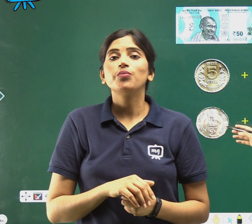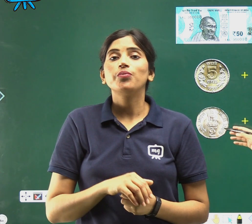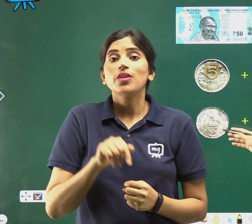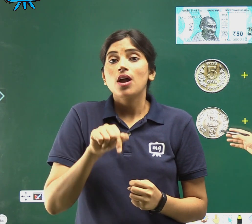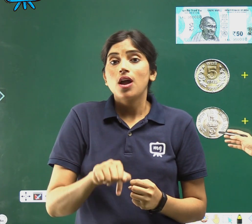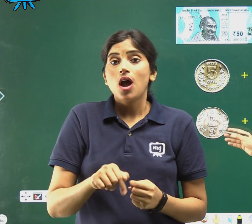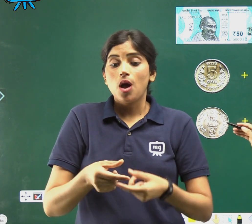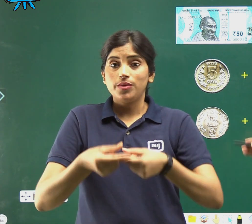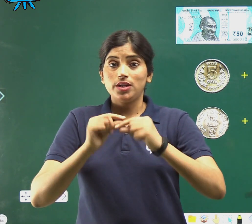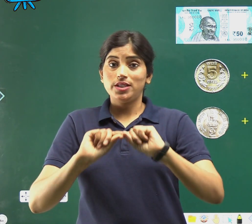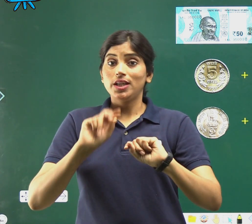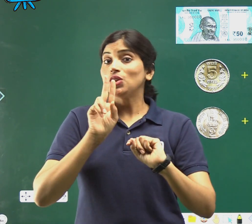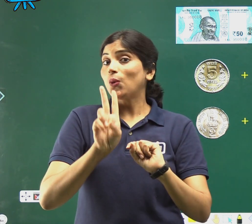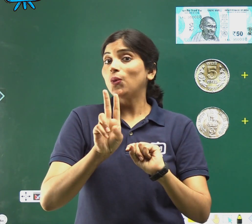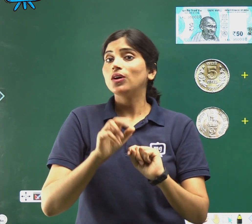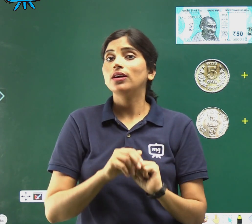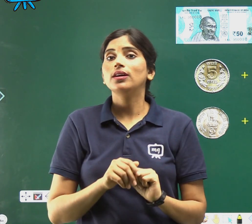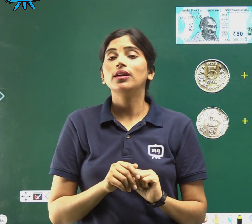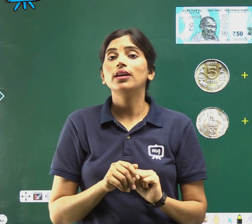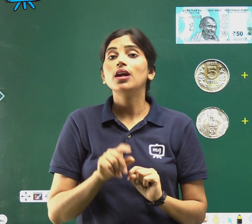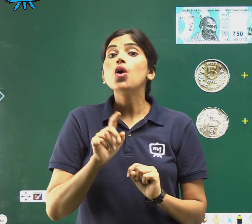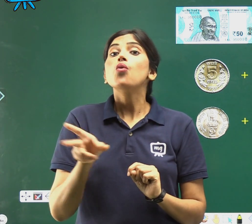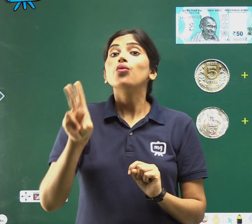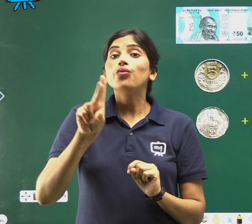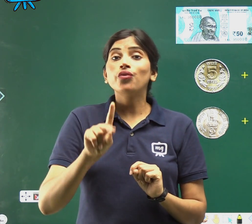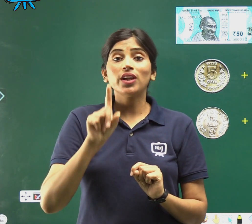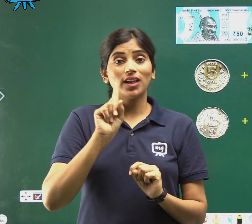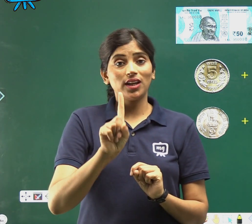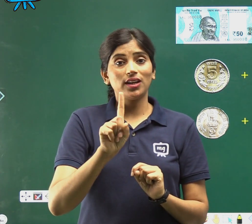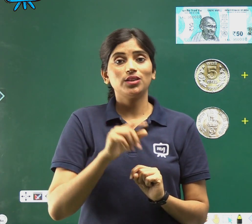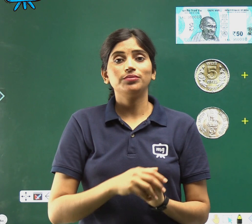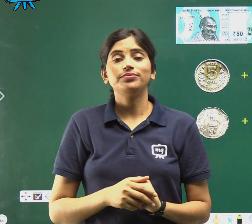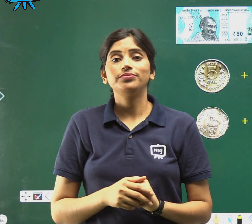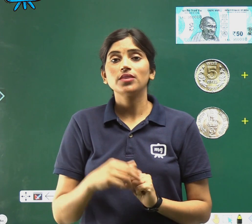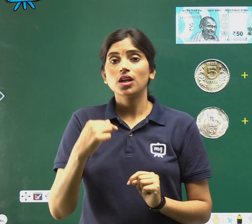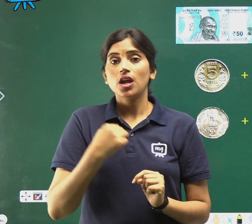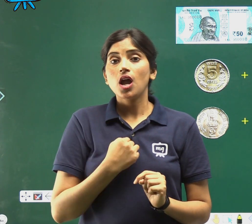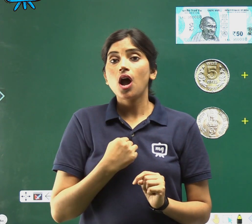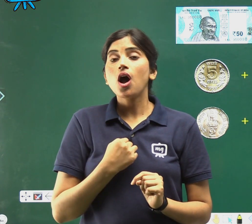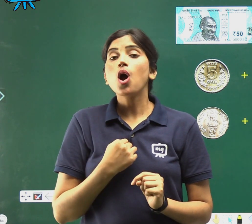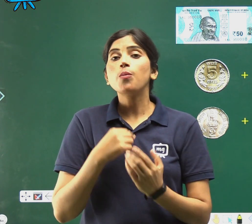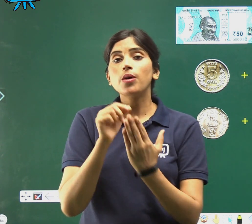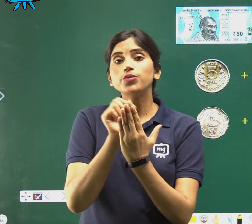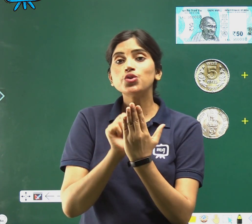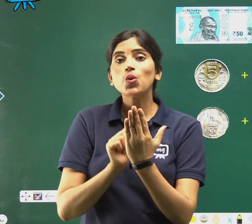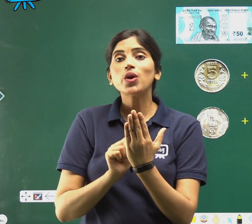अब देखो नीचे 2, फिर 1। अब हम जोड़ेंगे